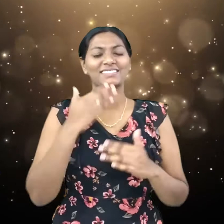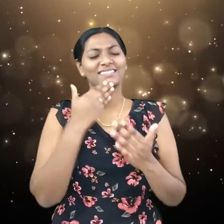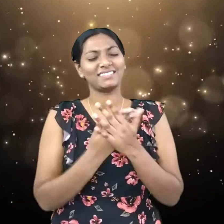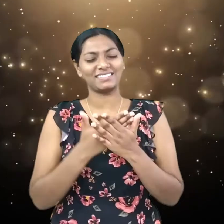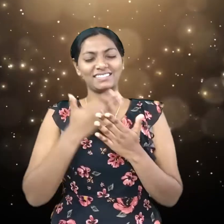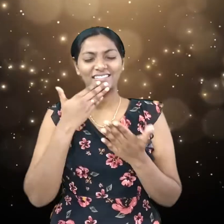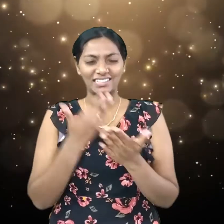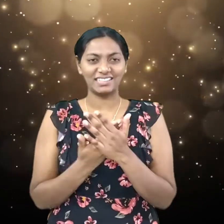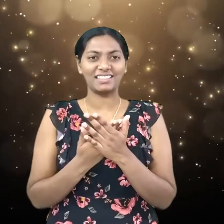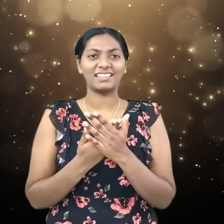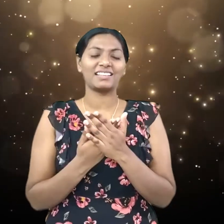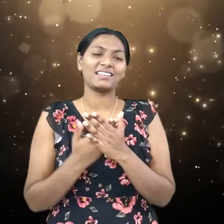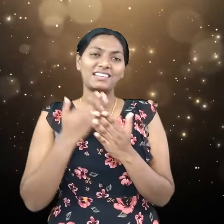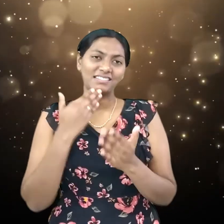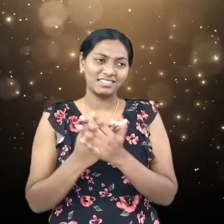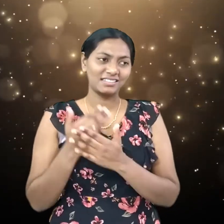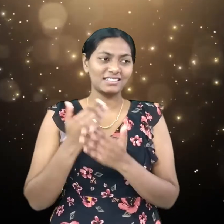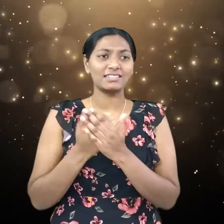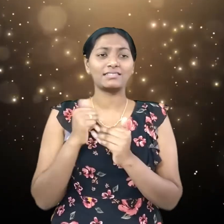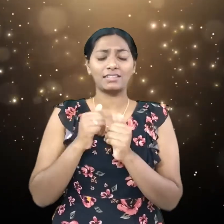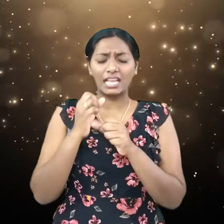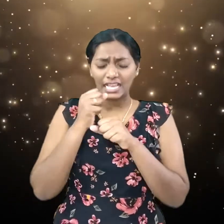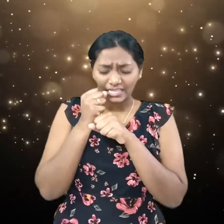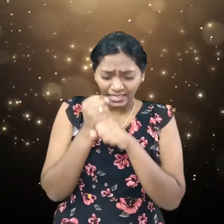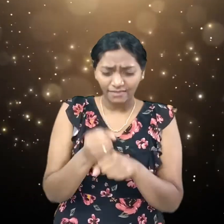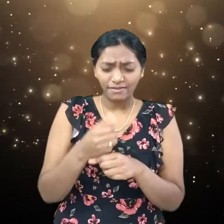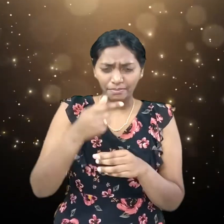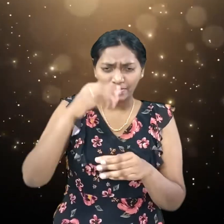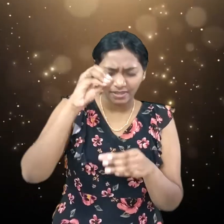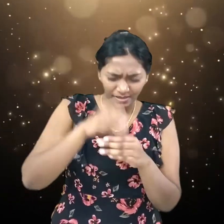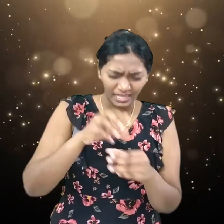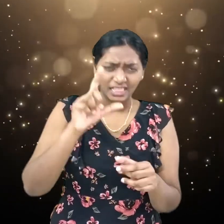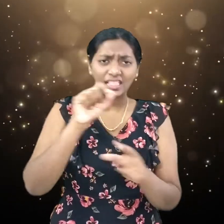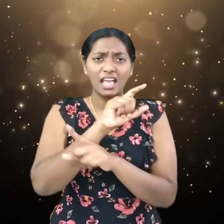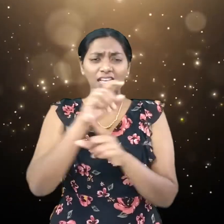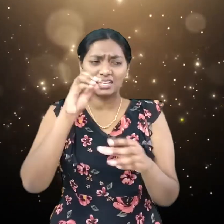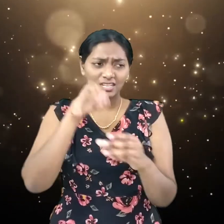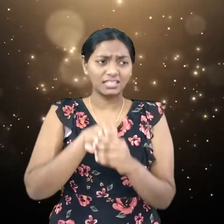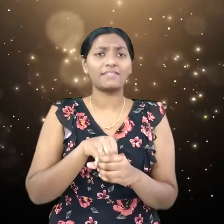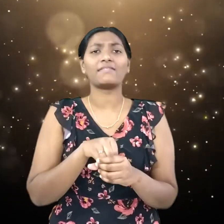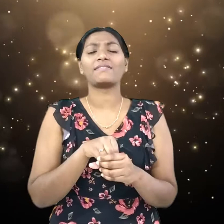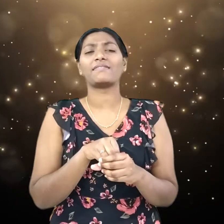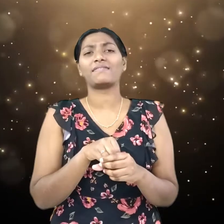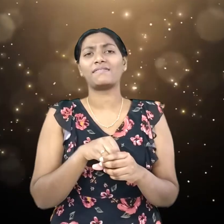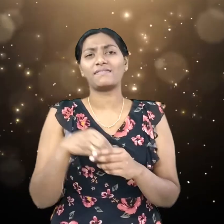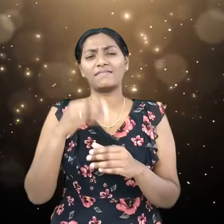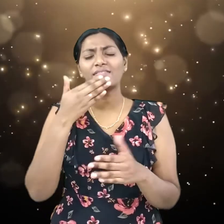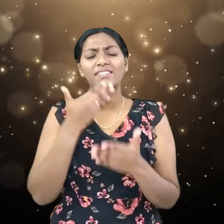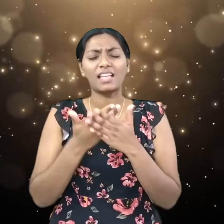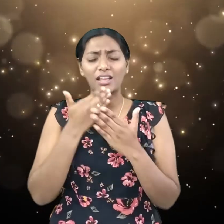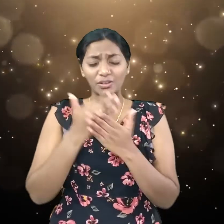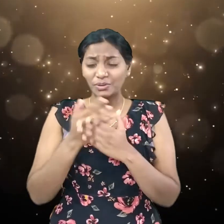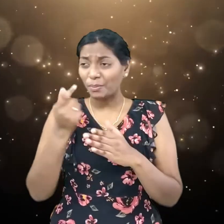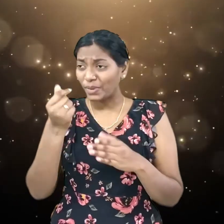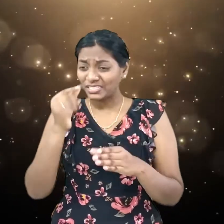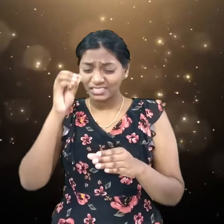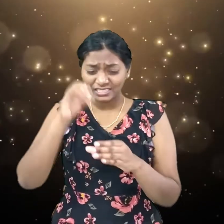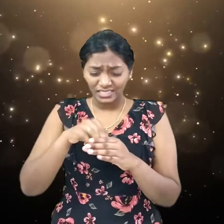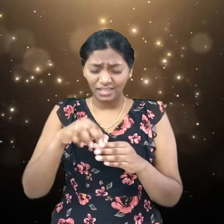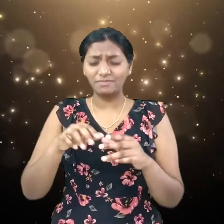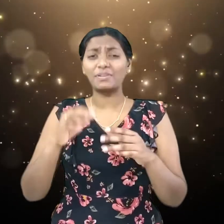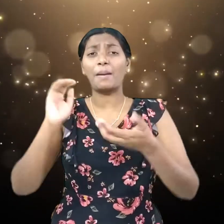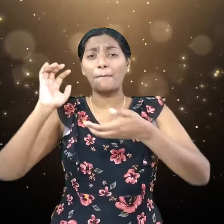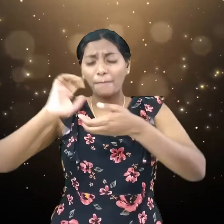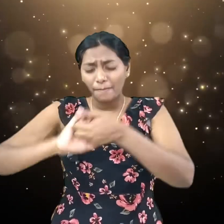धन्यवाद देते हैं परमेश्वर इस भेंट को लाने का अनुग्रह अवसर देने के लिए। दशमांश के लिए धन्यवाद। धन्यवाद उन बीजों के लिए जो हमने बोए